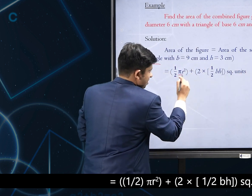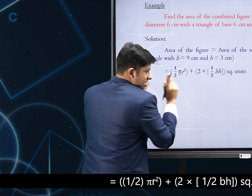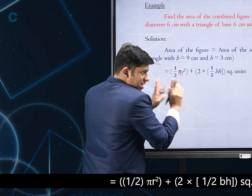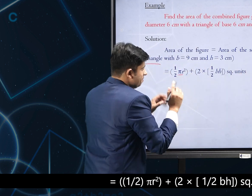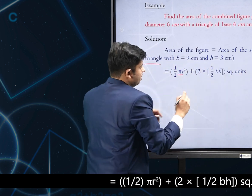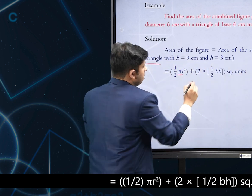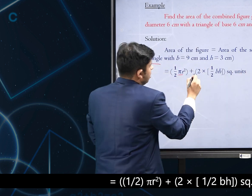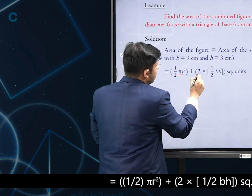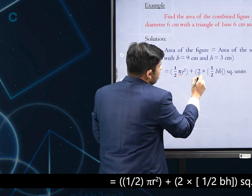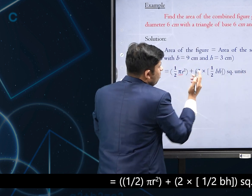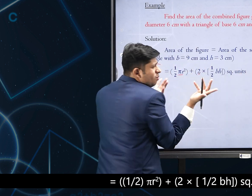యూనిట్స్.